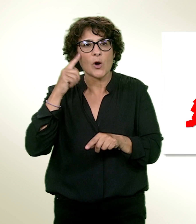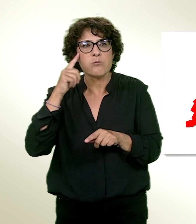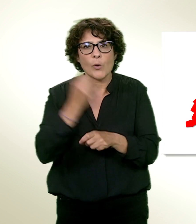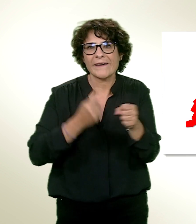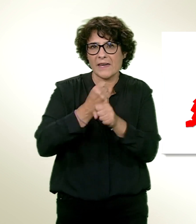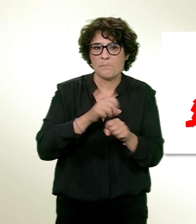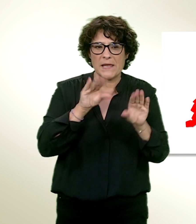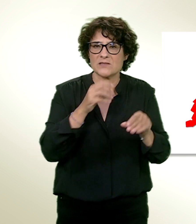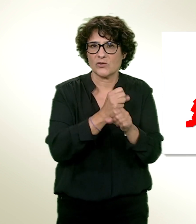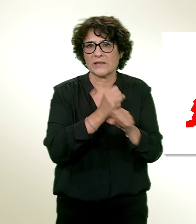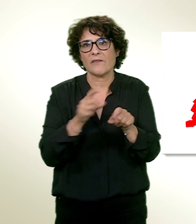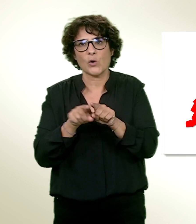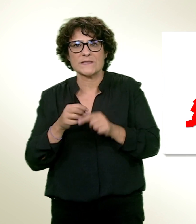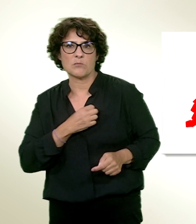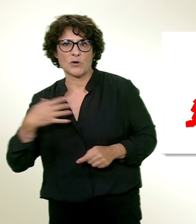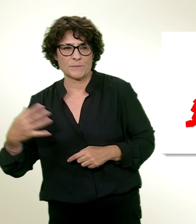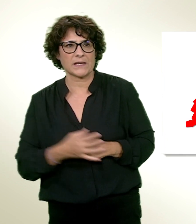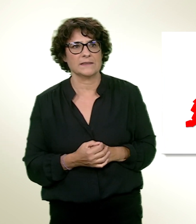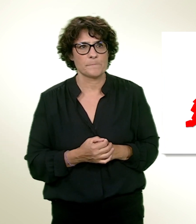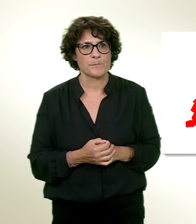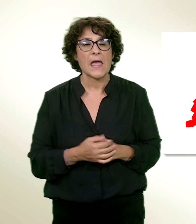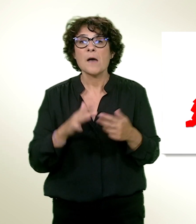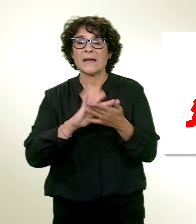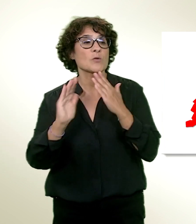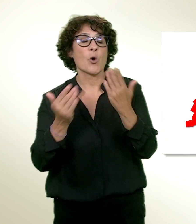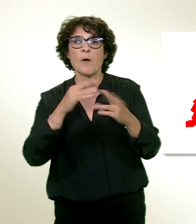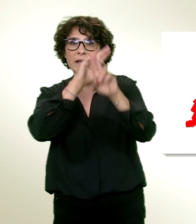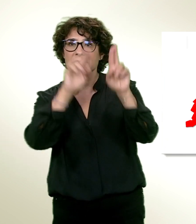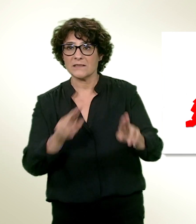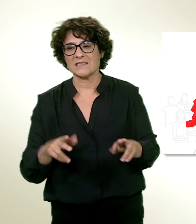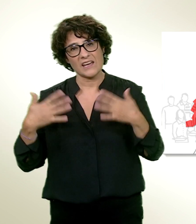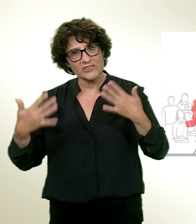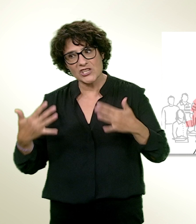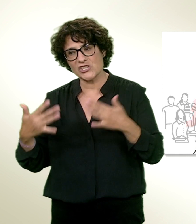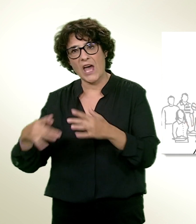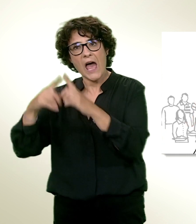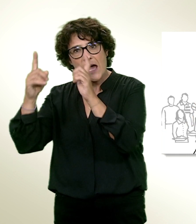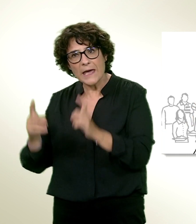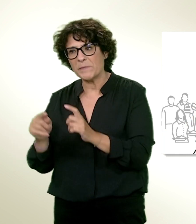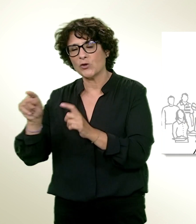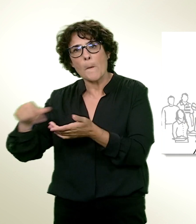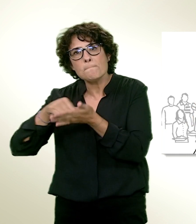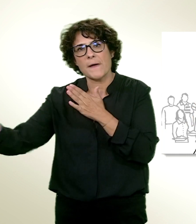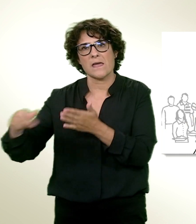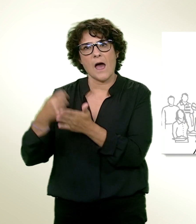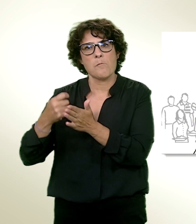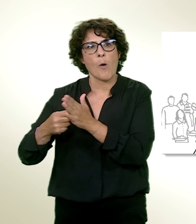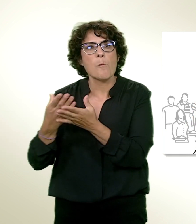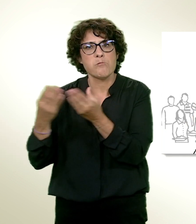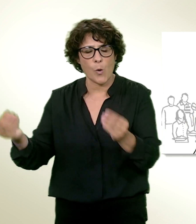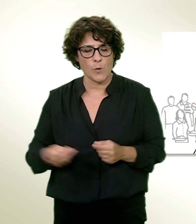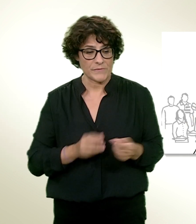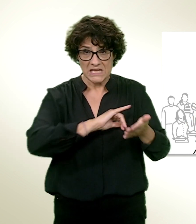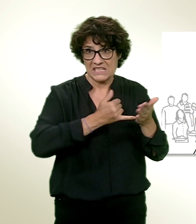comparaison internationale, la charge fiscale pesant sur le capital est déjà lourde. L'initiative crée des injustices en demandant